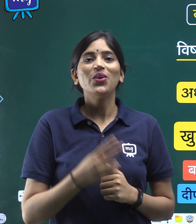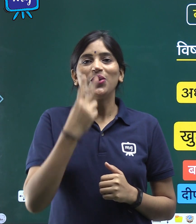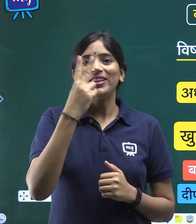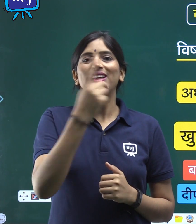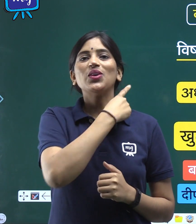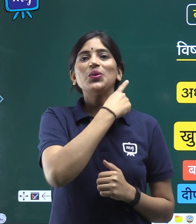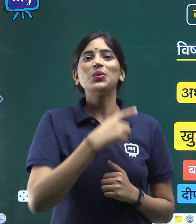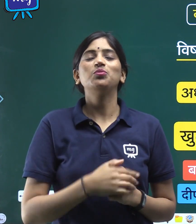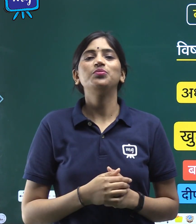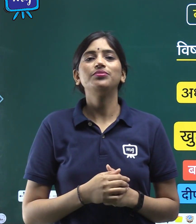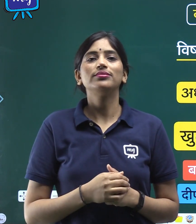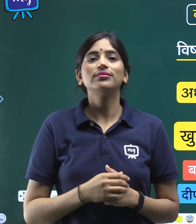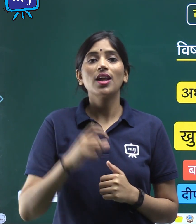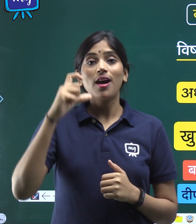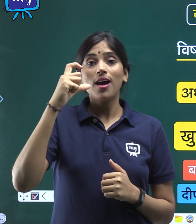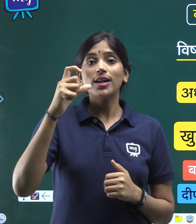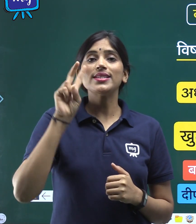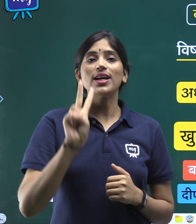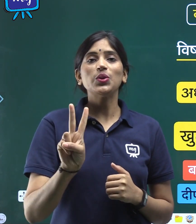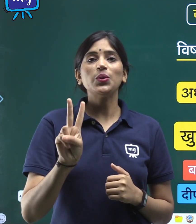देखो, कक्षा 2